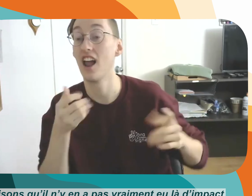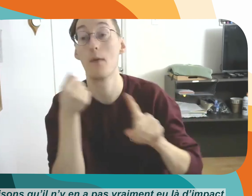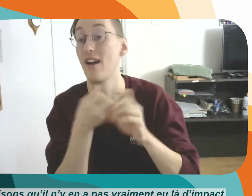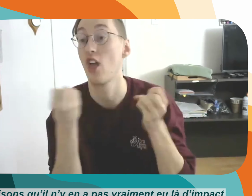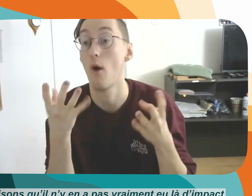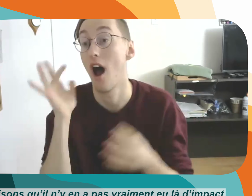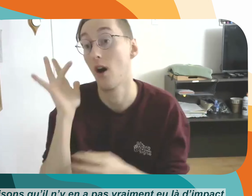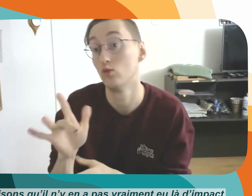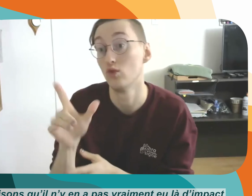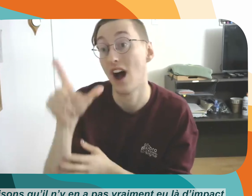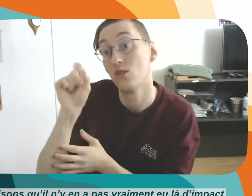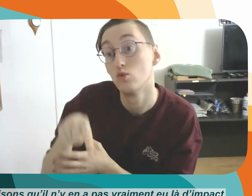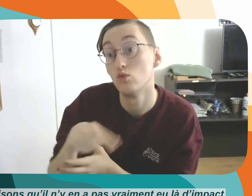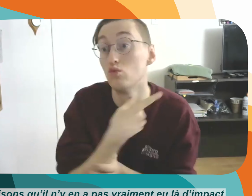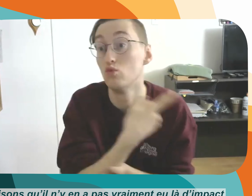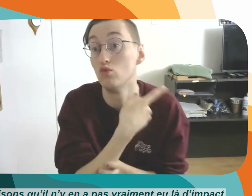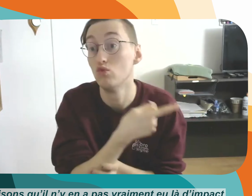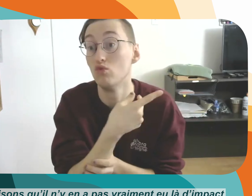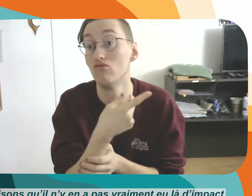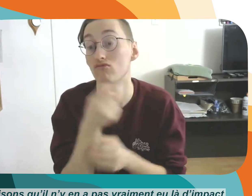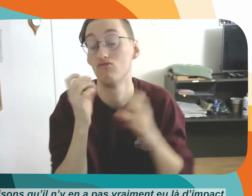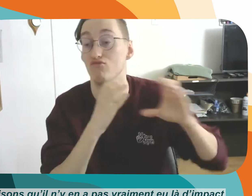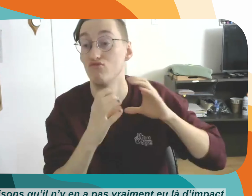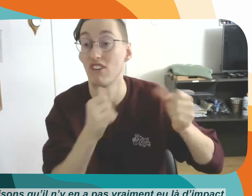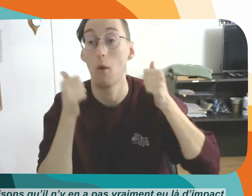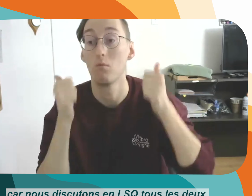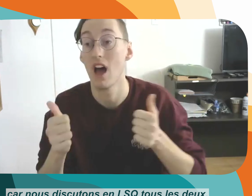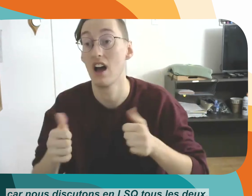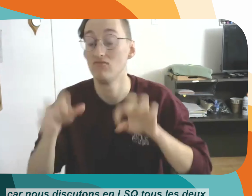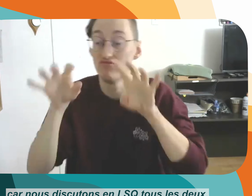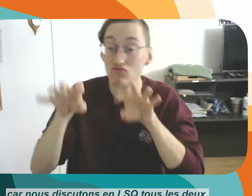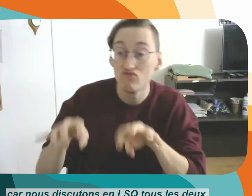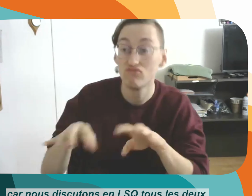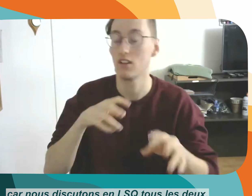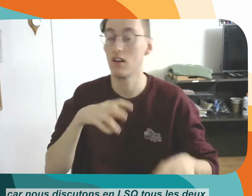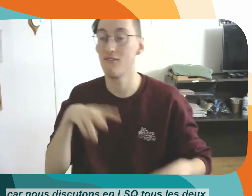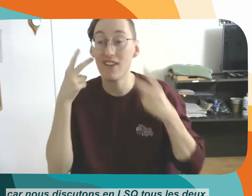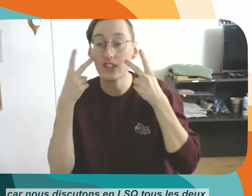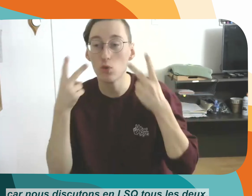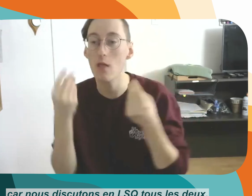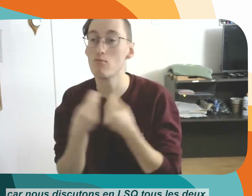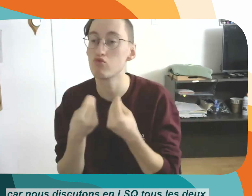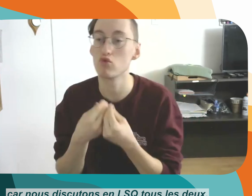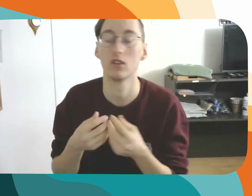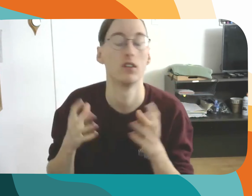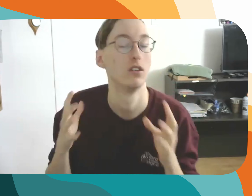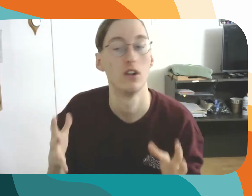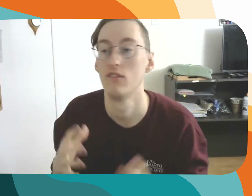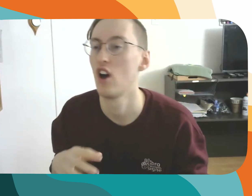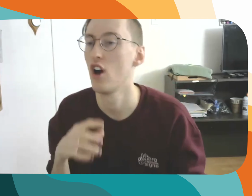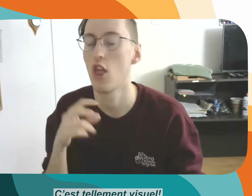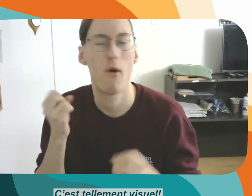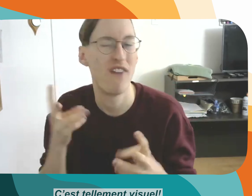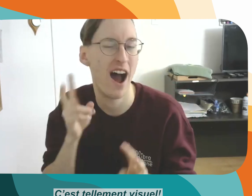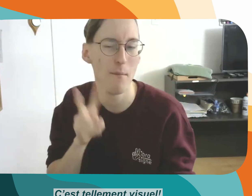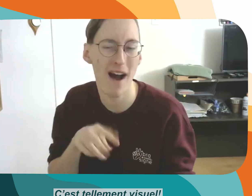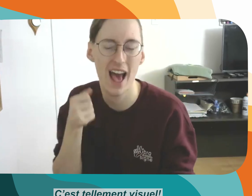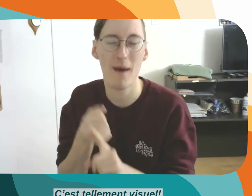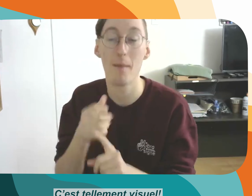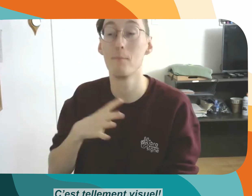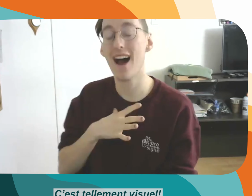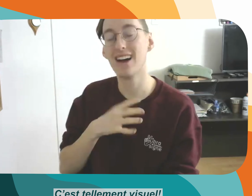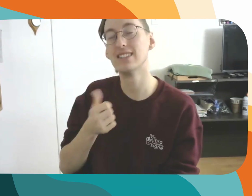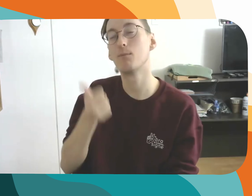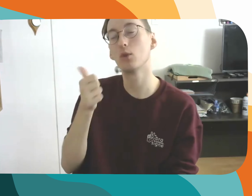disons qu'il n en a pas vraiment eu d'impact car nous discutons en LSQ toutes les deux. C'est tellement